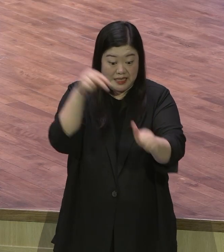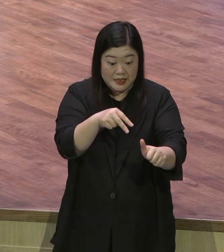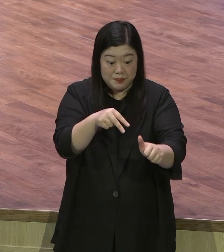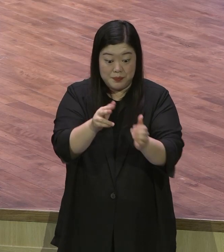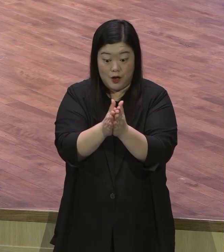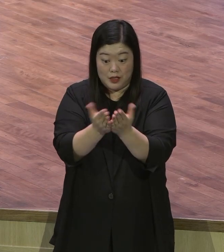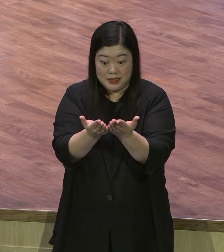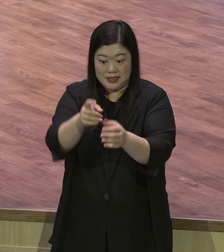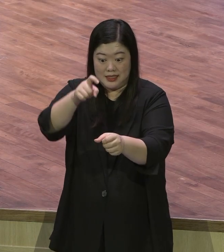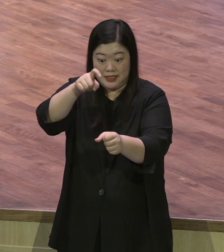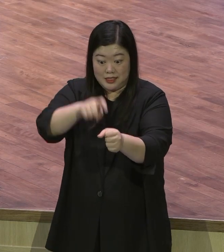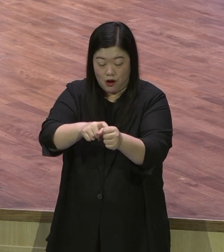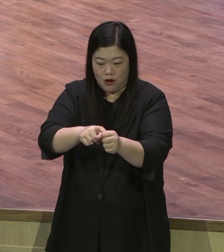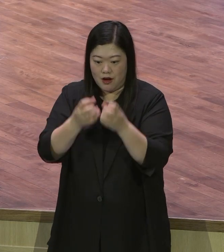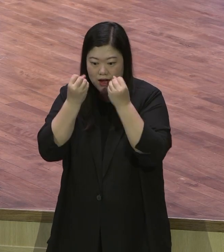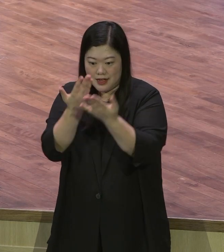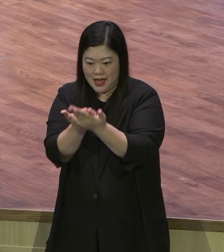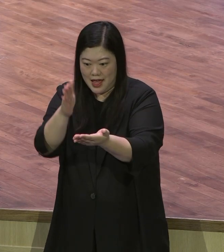그렇게 말합니다.